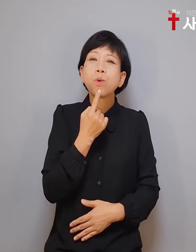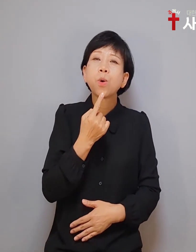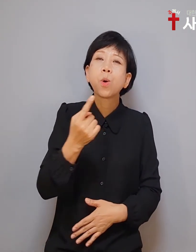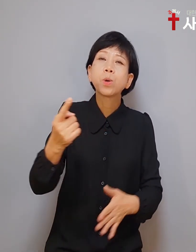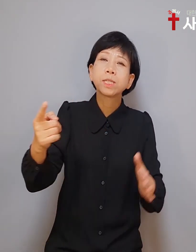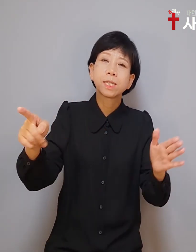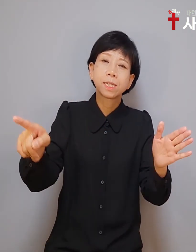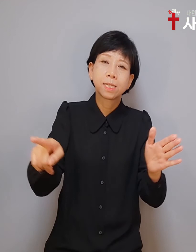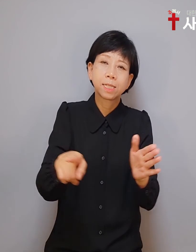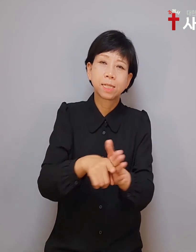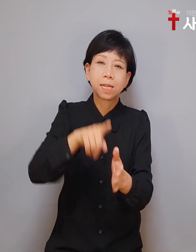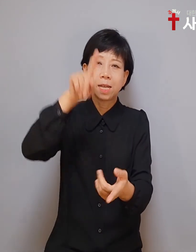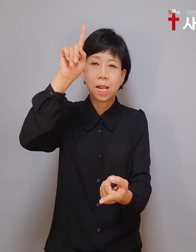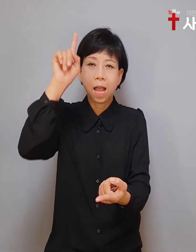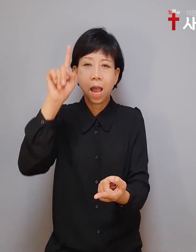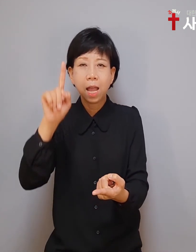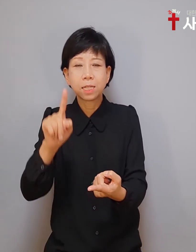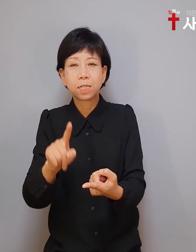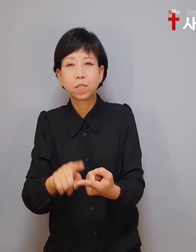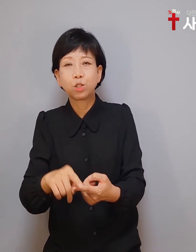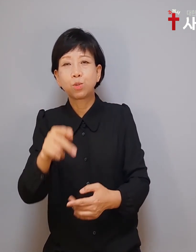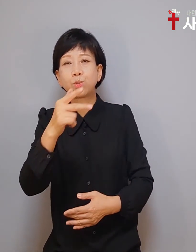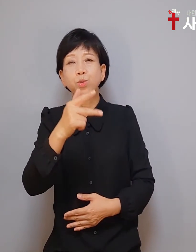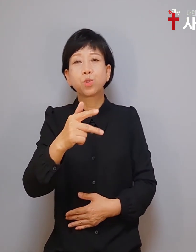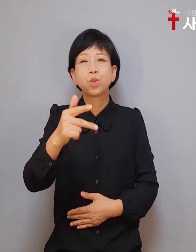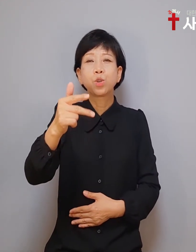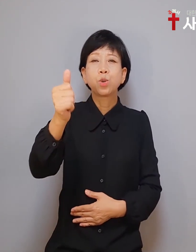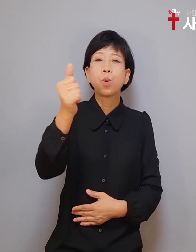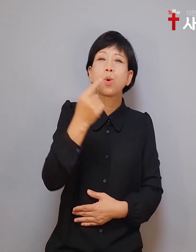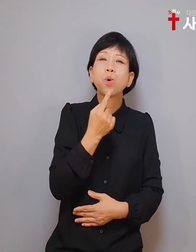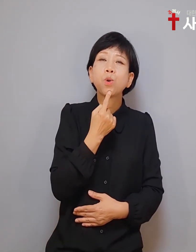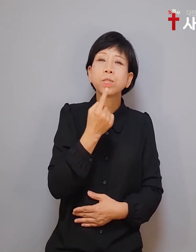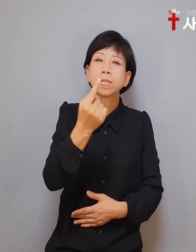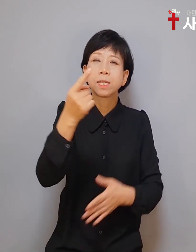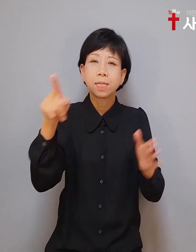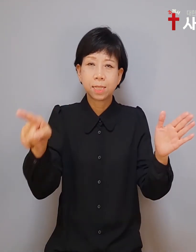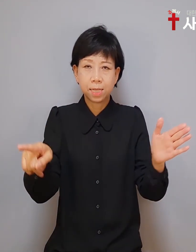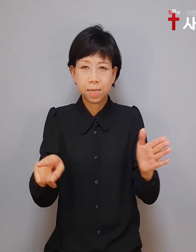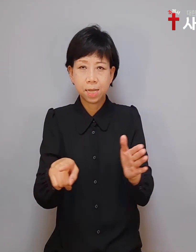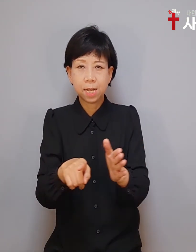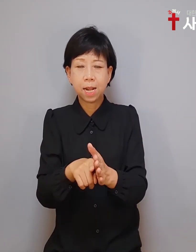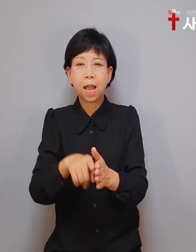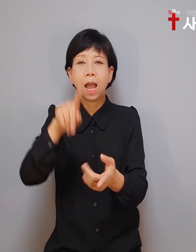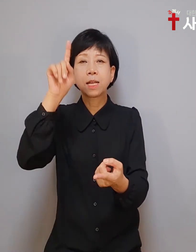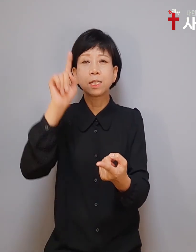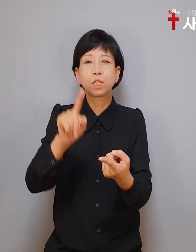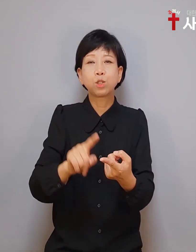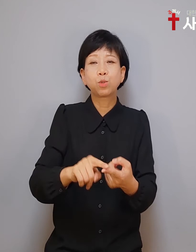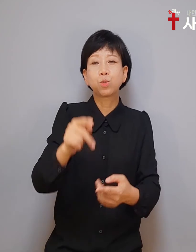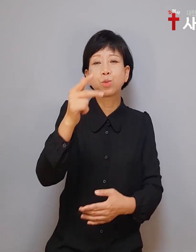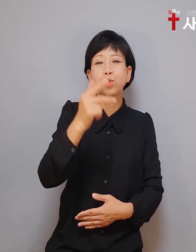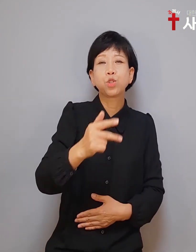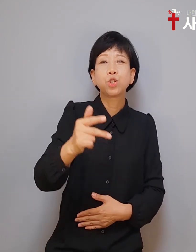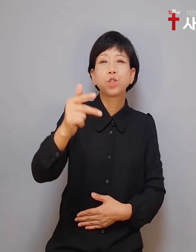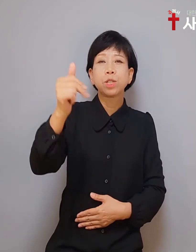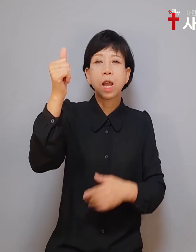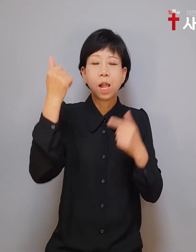오 신실하신 주, 오 신실하신 주,